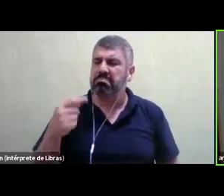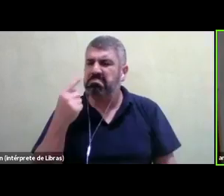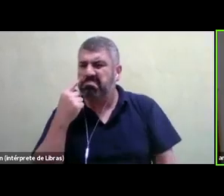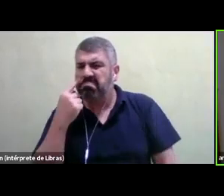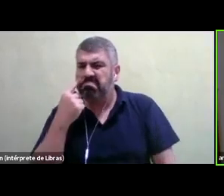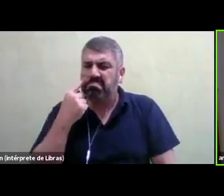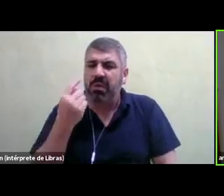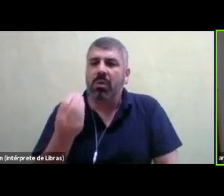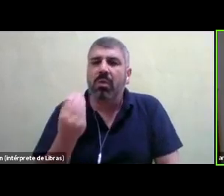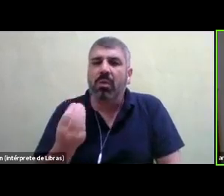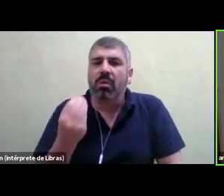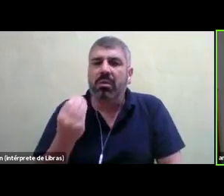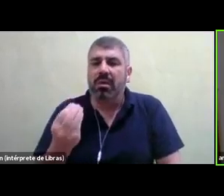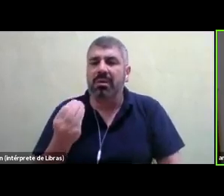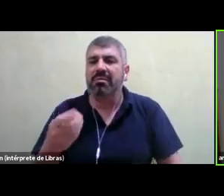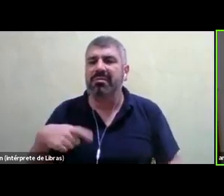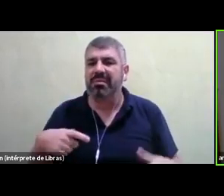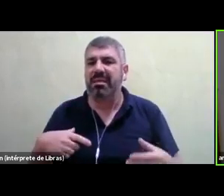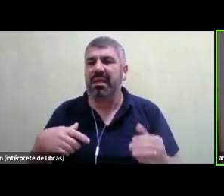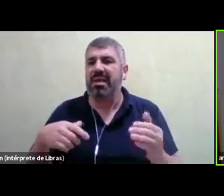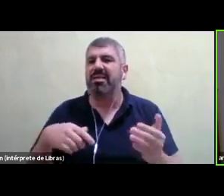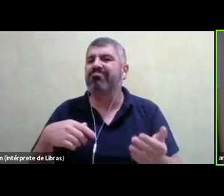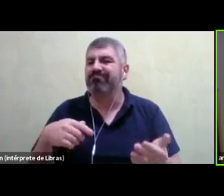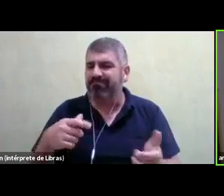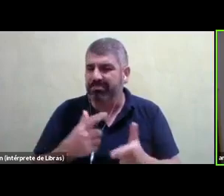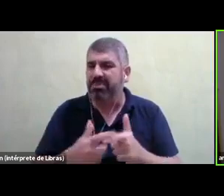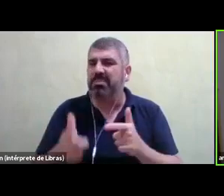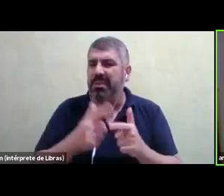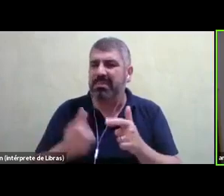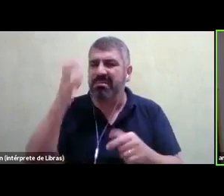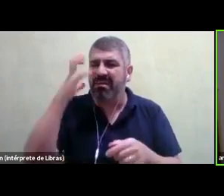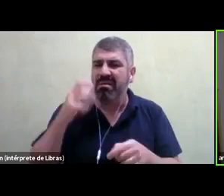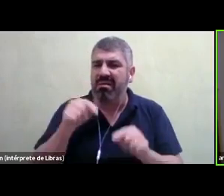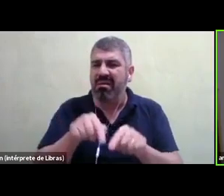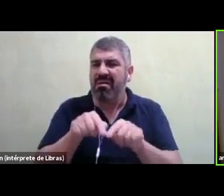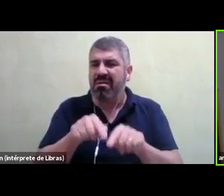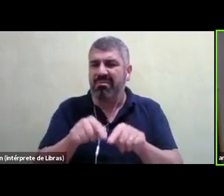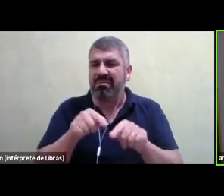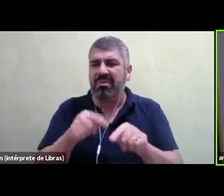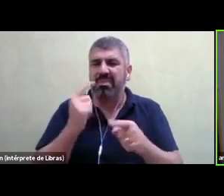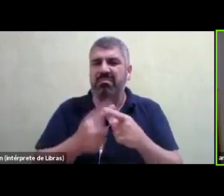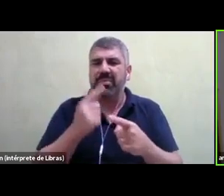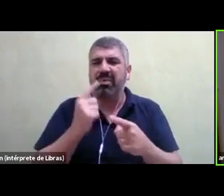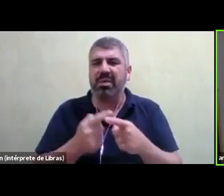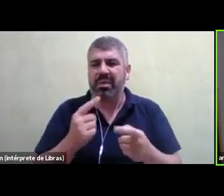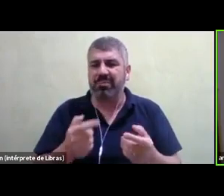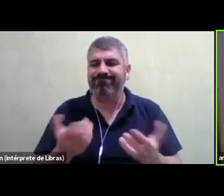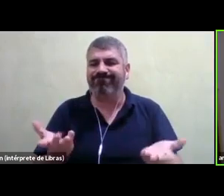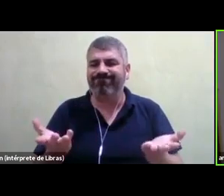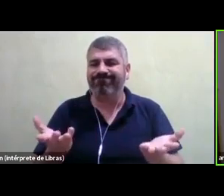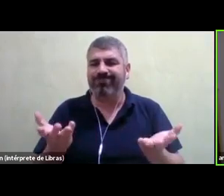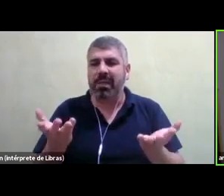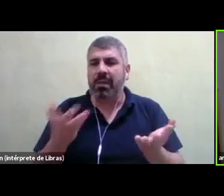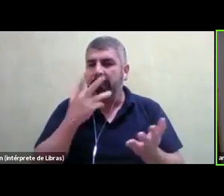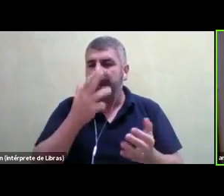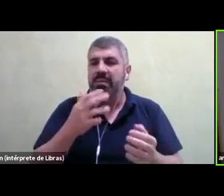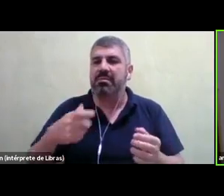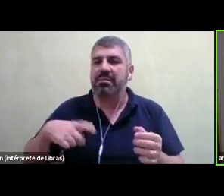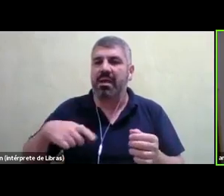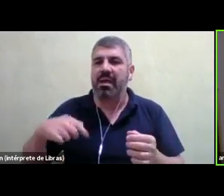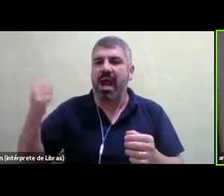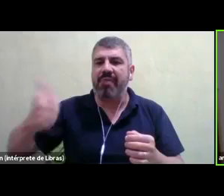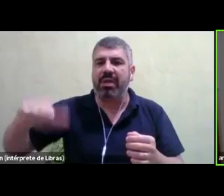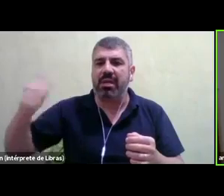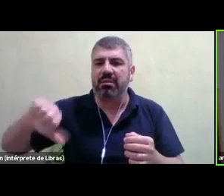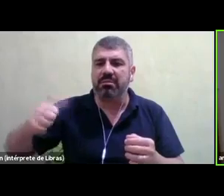bastante comprometida nessa proposição. Primeiro, porque existe uma ideia de uma avaliação